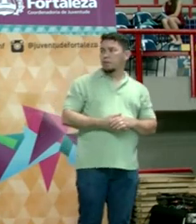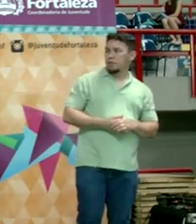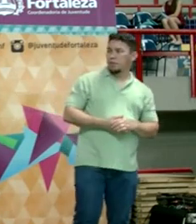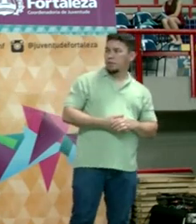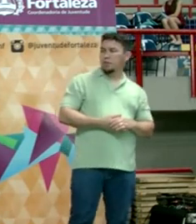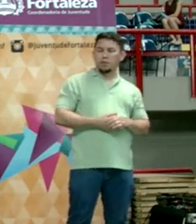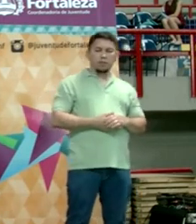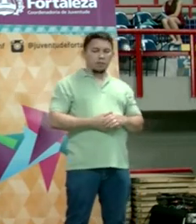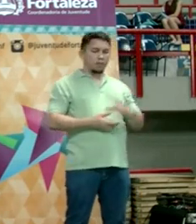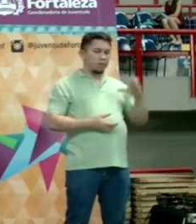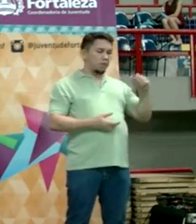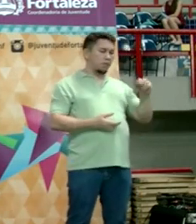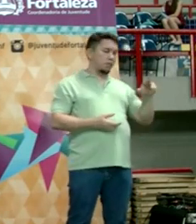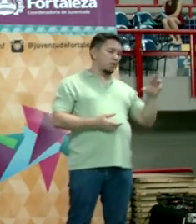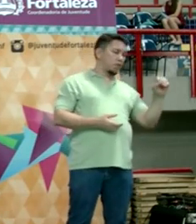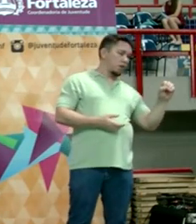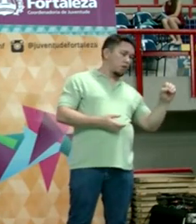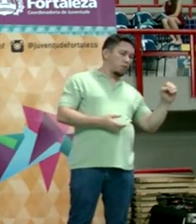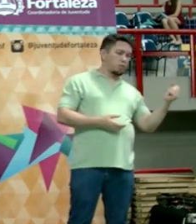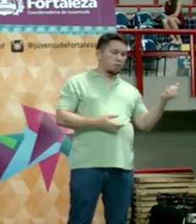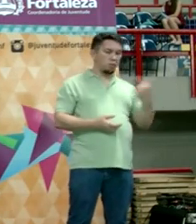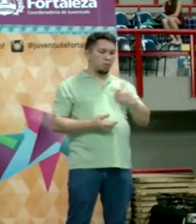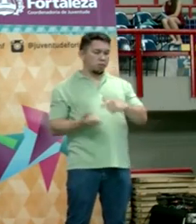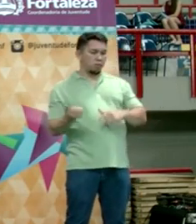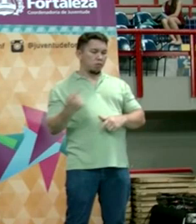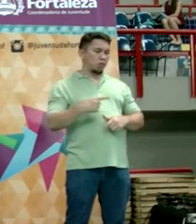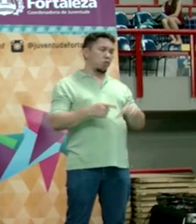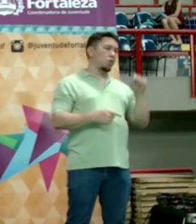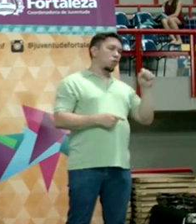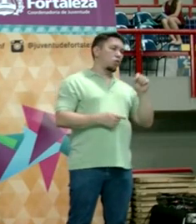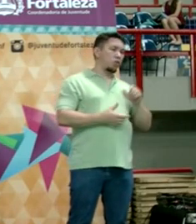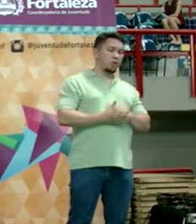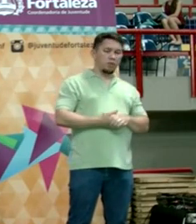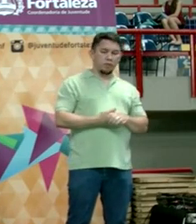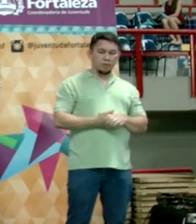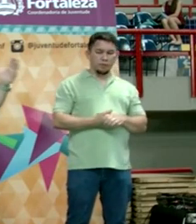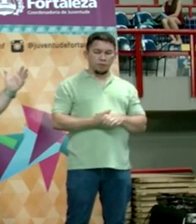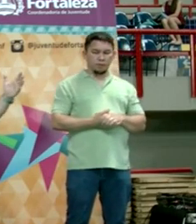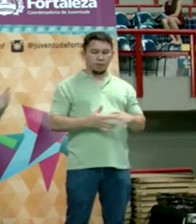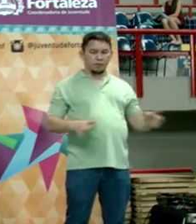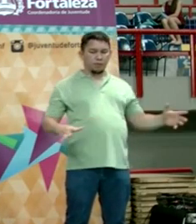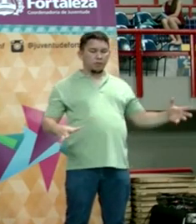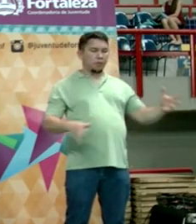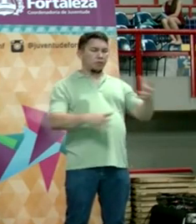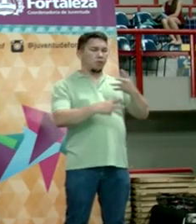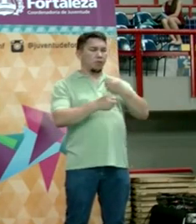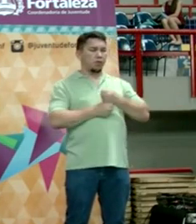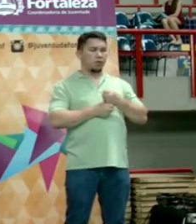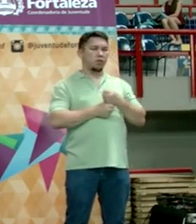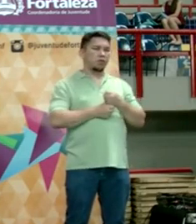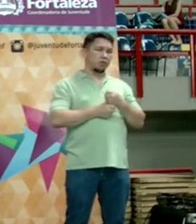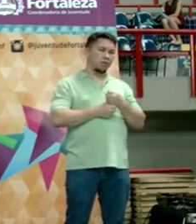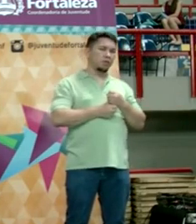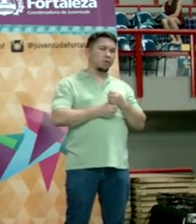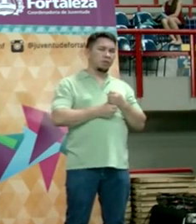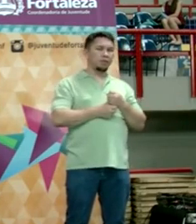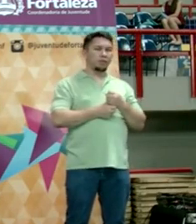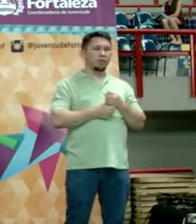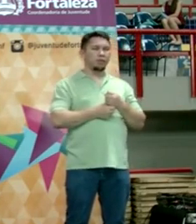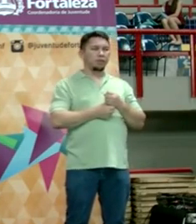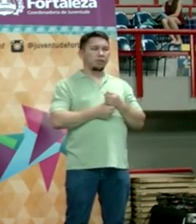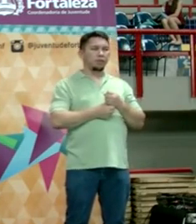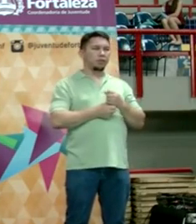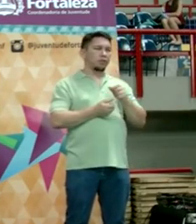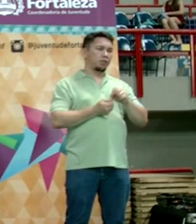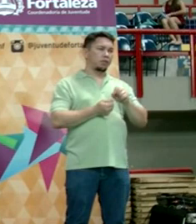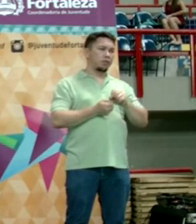barato. Mais caro ou mais barato o quê? Se eu chegar e falar o custo total, claro que é muito mais caro produzir